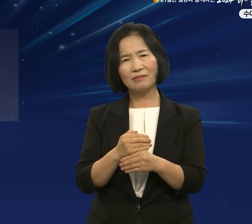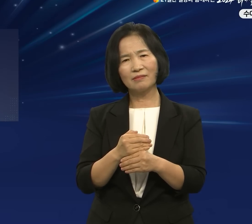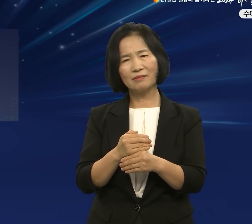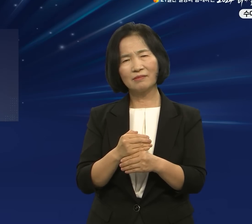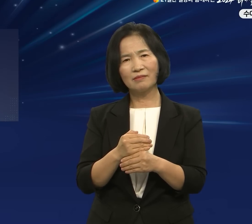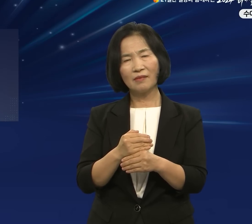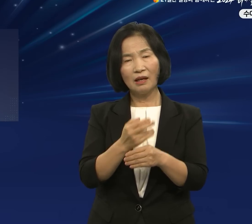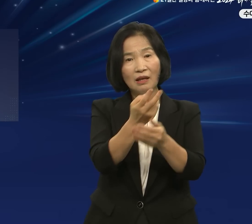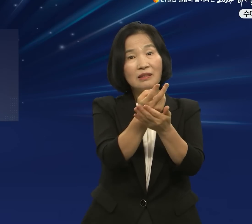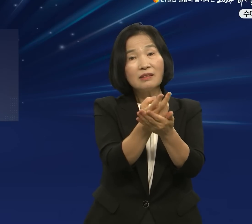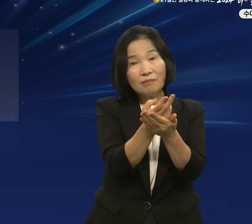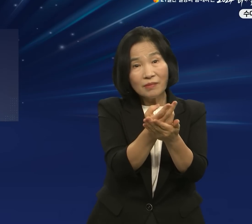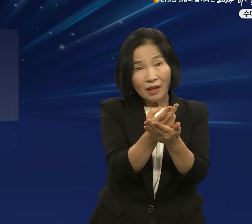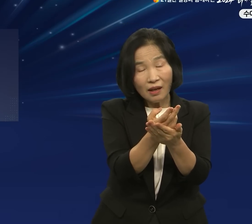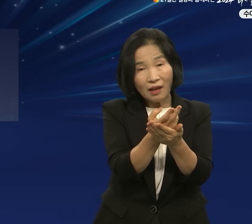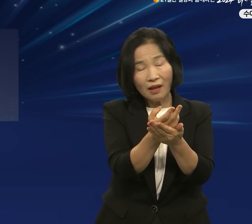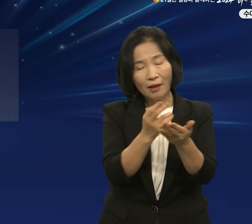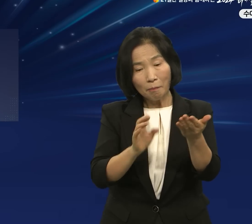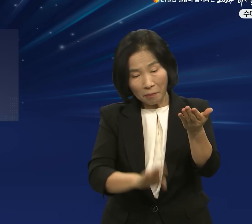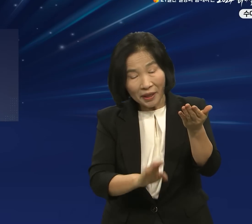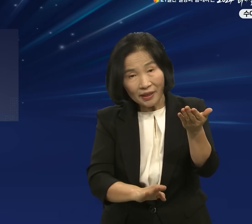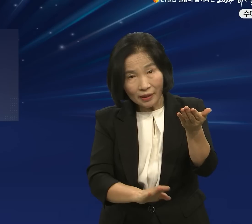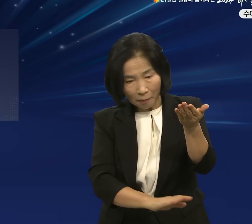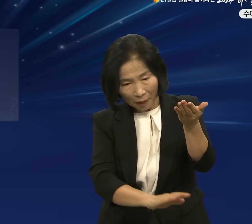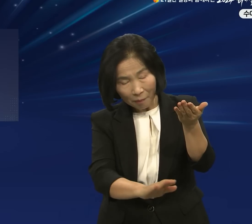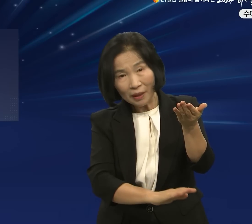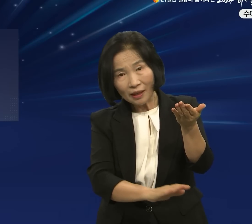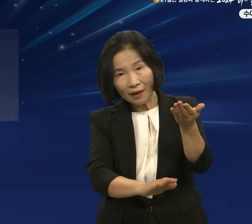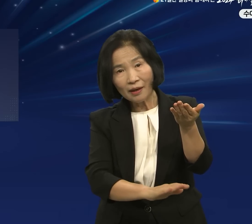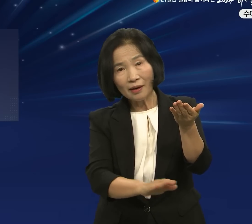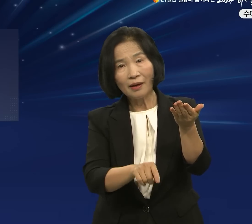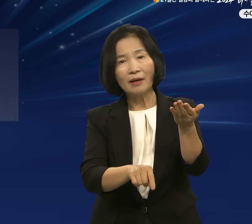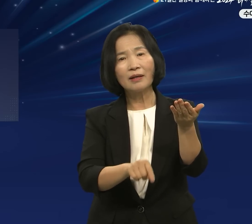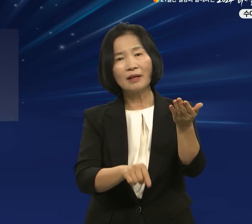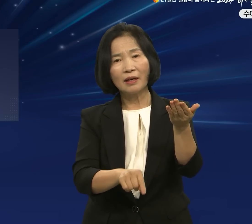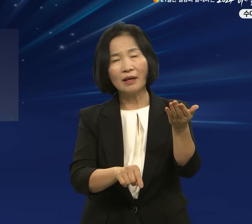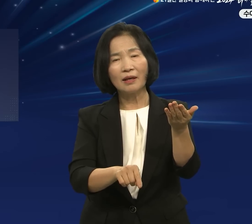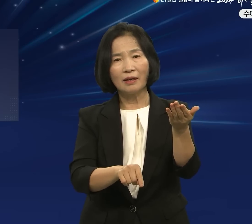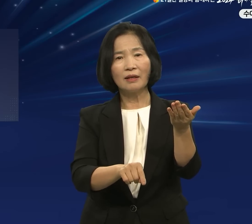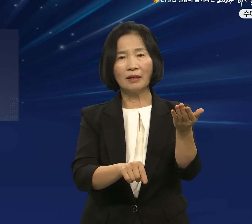침대 몇 밑에 방바닥에 내려와서